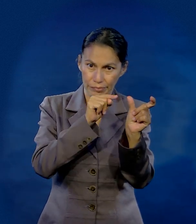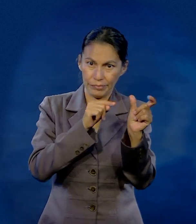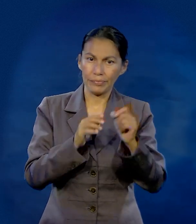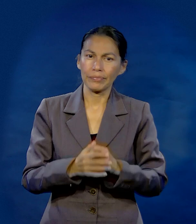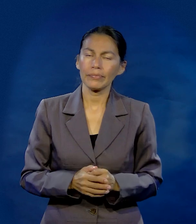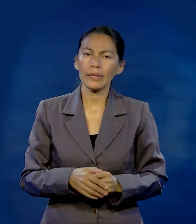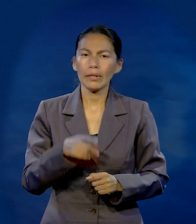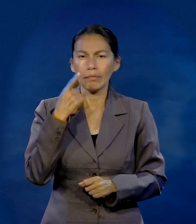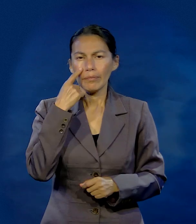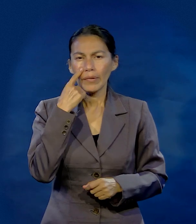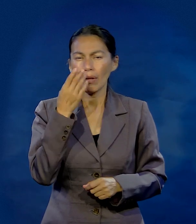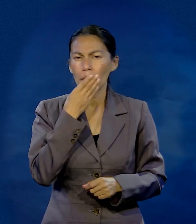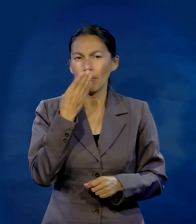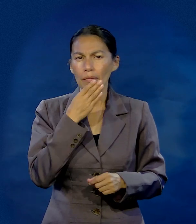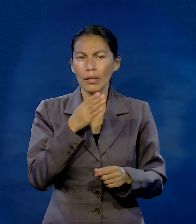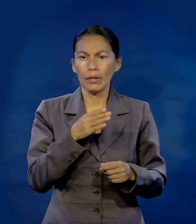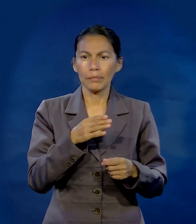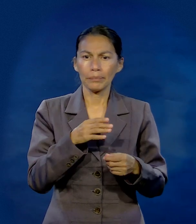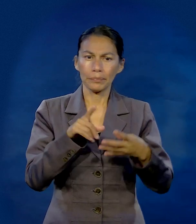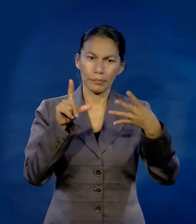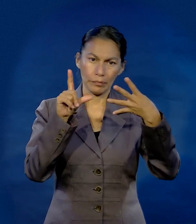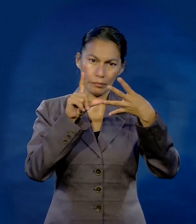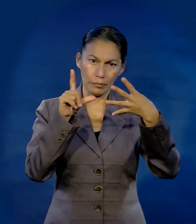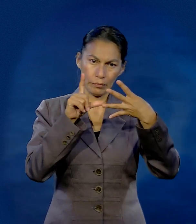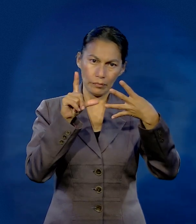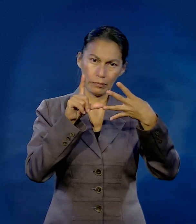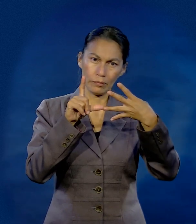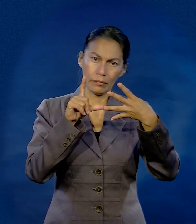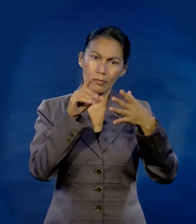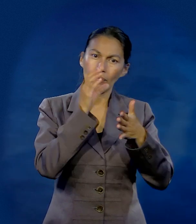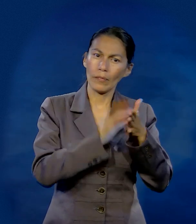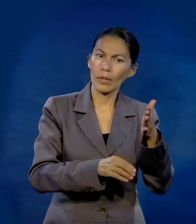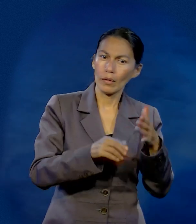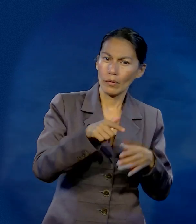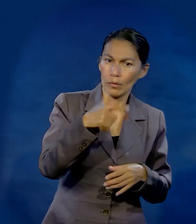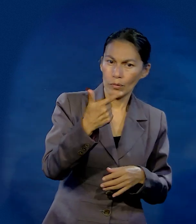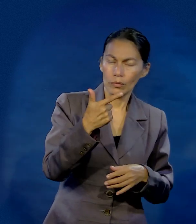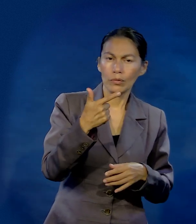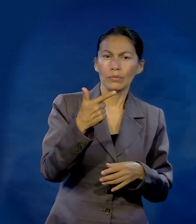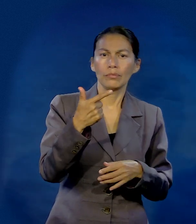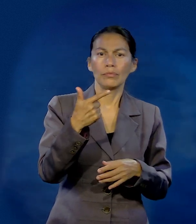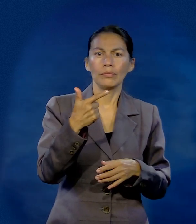lanza este adjetivo en un momento muy particular